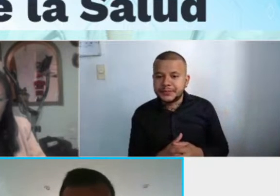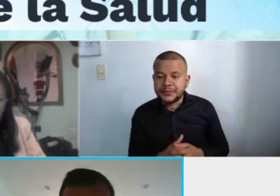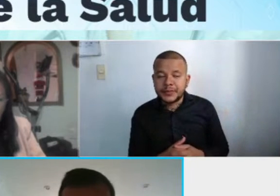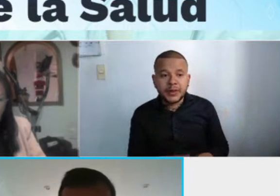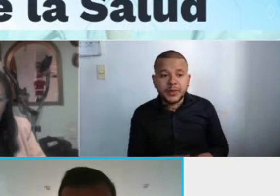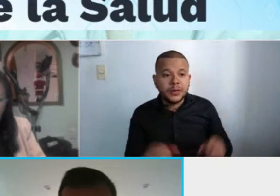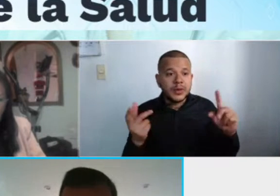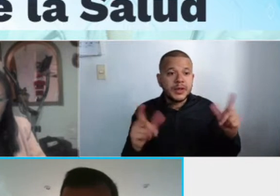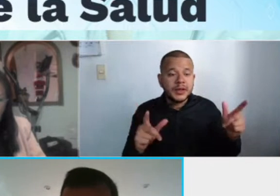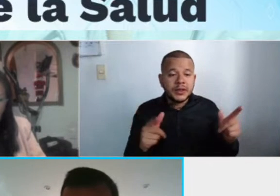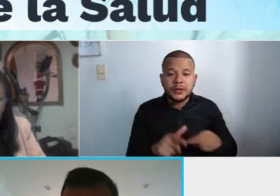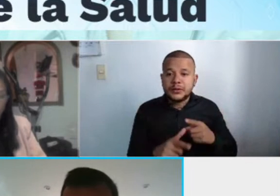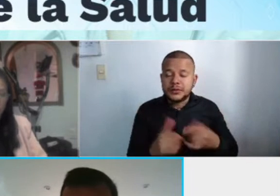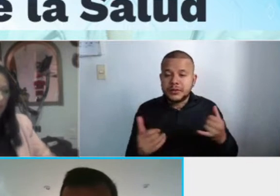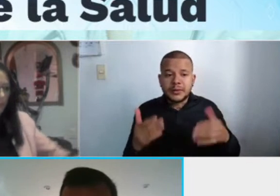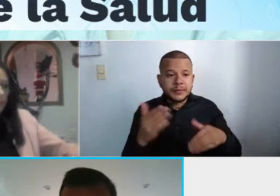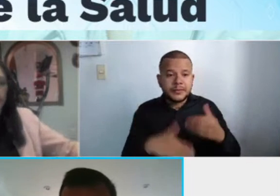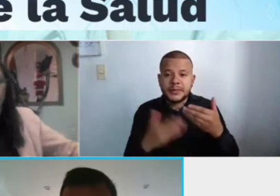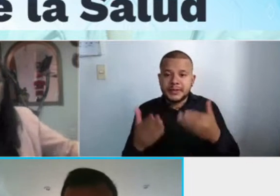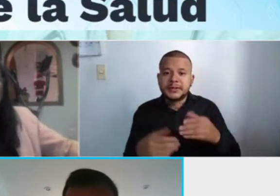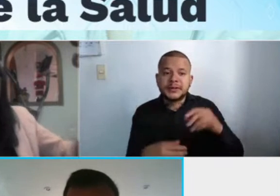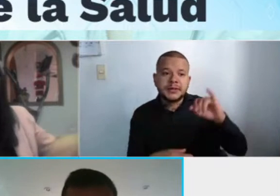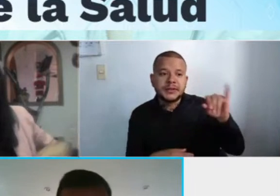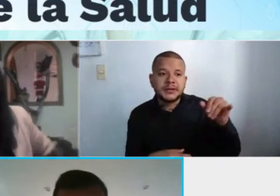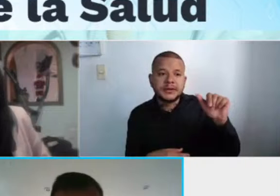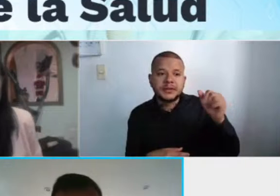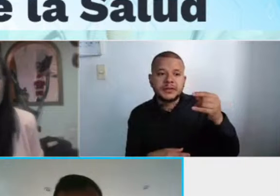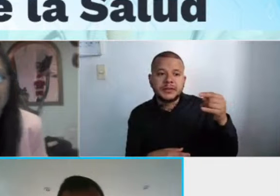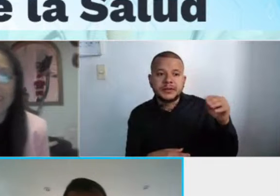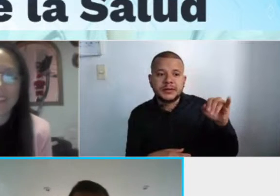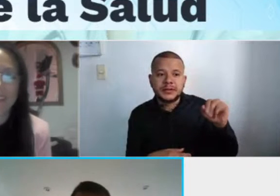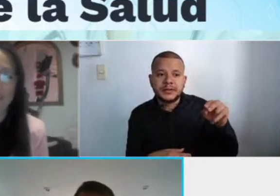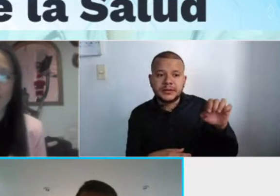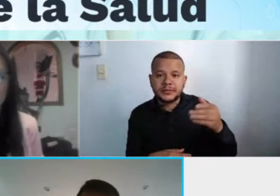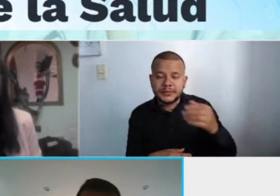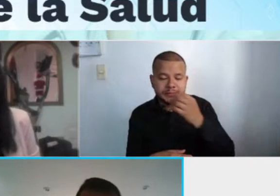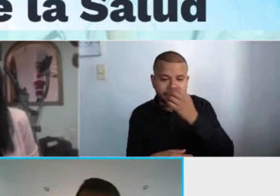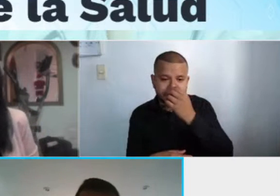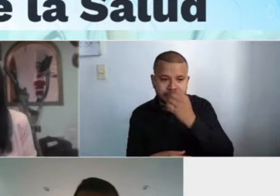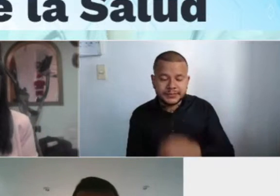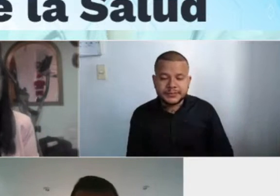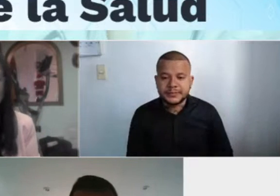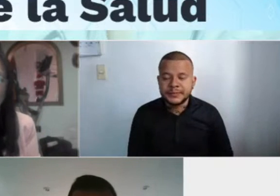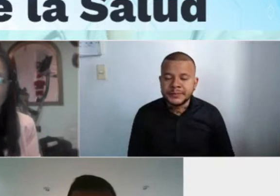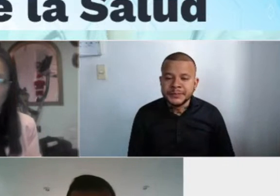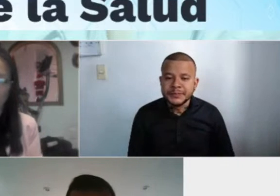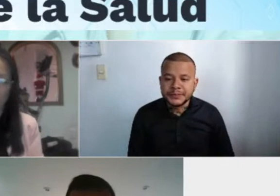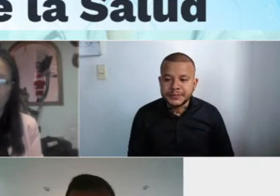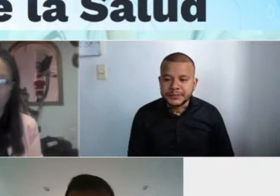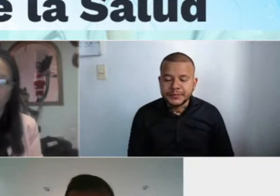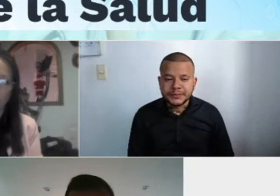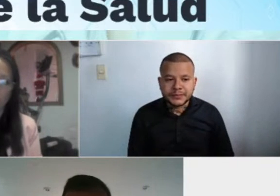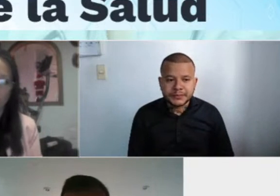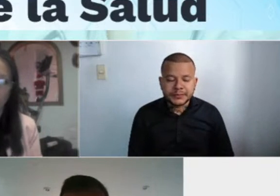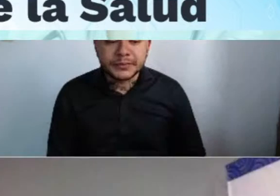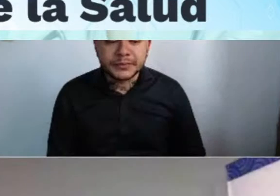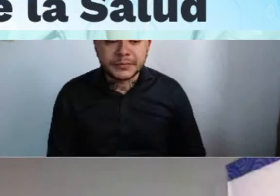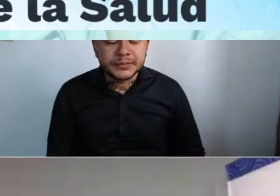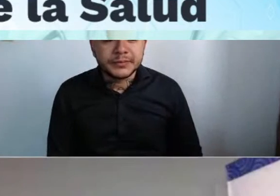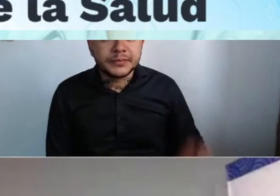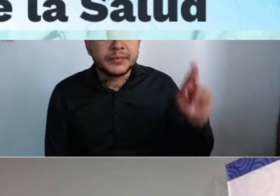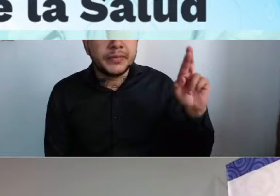arranquemos entonces con Yasmín. Yasmín, por favor, bienvenida. Okay. Gracias, Richie. Entonces, pues bien, pues digamos que primero un